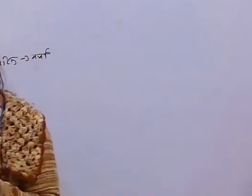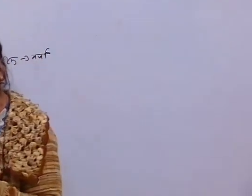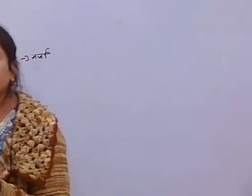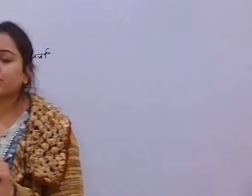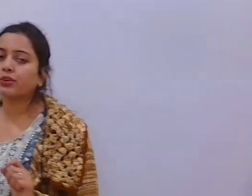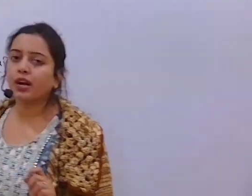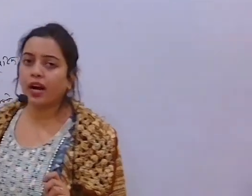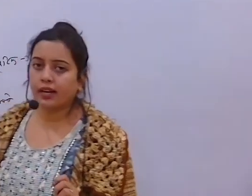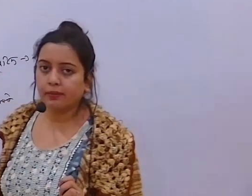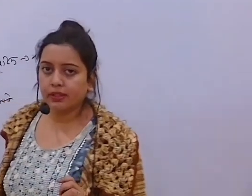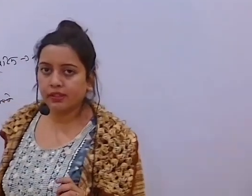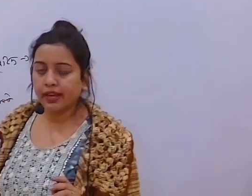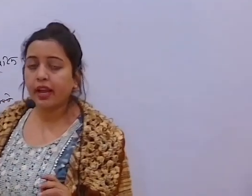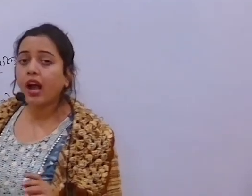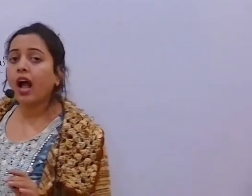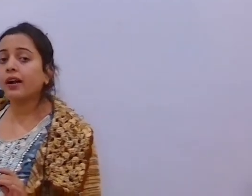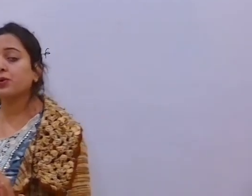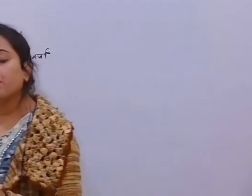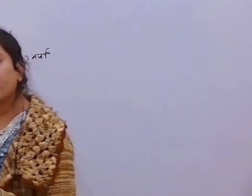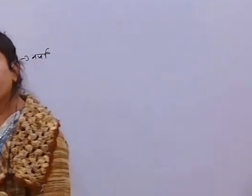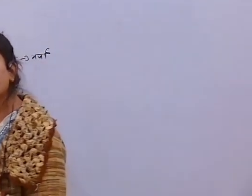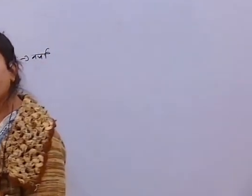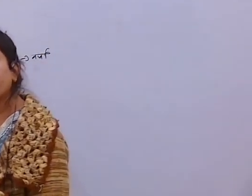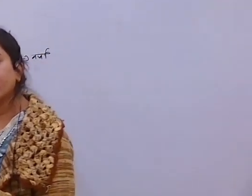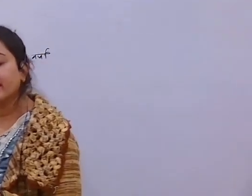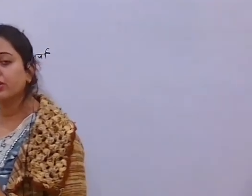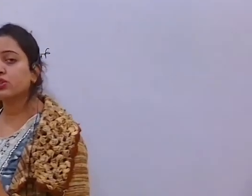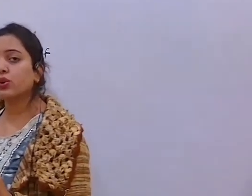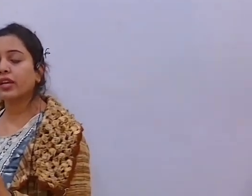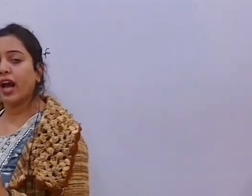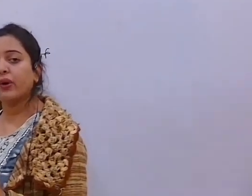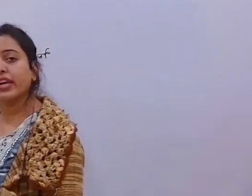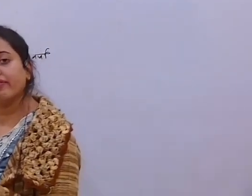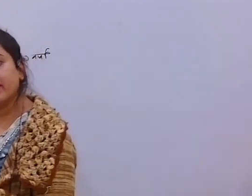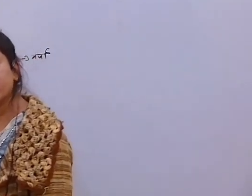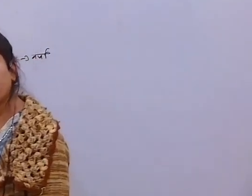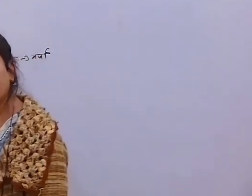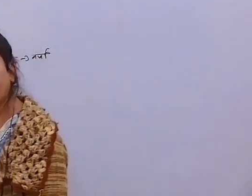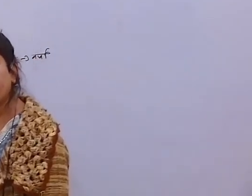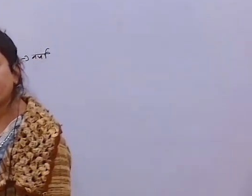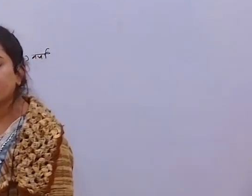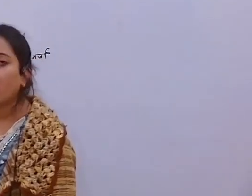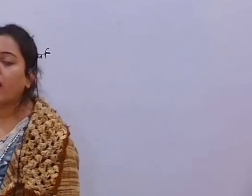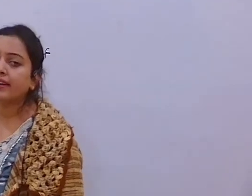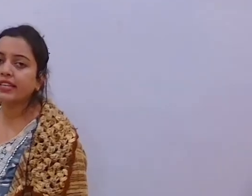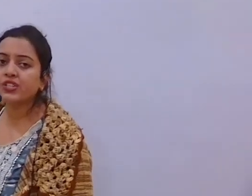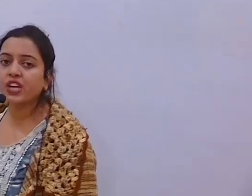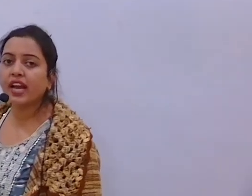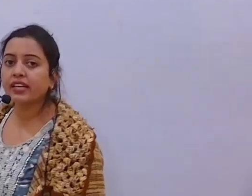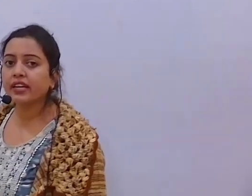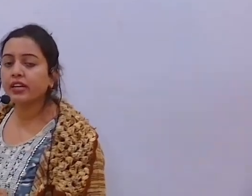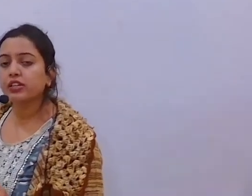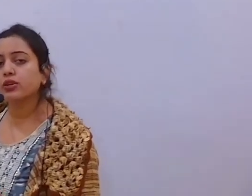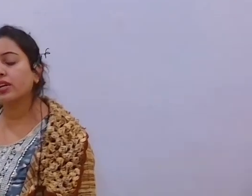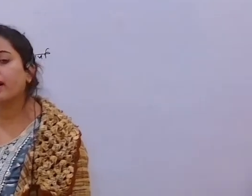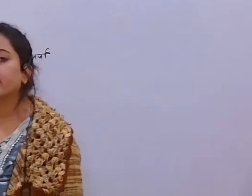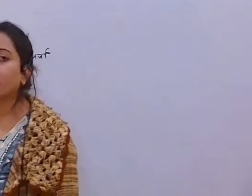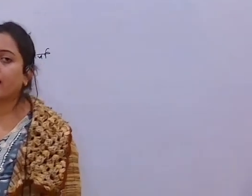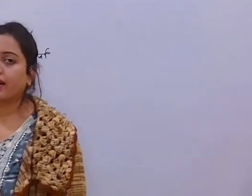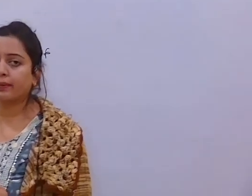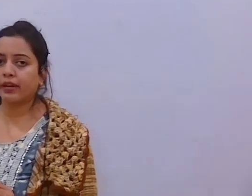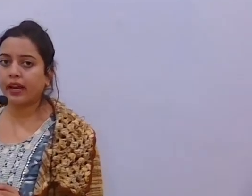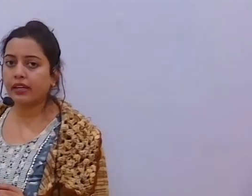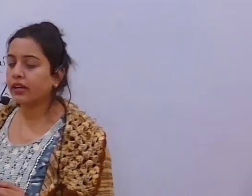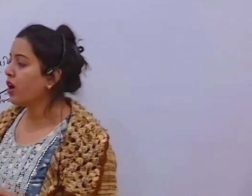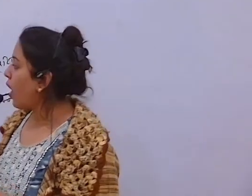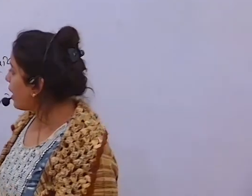तो शीत ऋतु का कारण बनती है। अगर ऊपर जाएगी तो क्या होगी, वर्षा कराएगी, और नीचे आएगी तो ठंड का